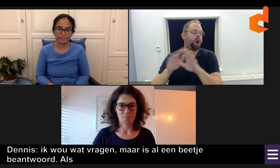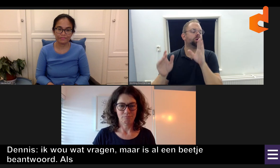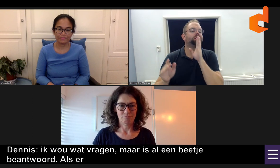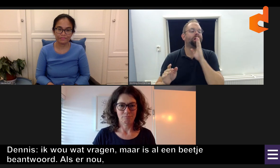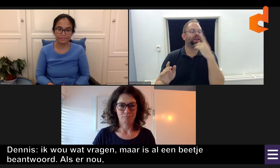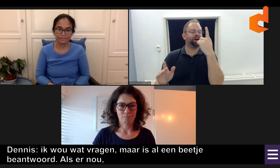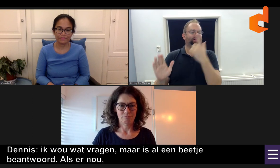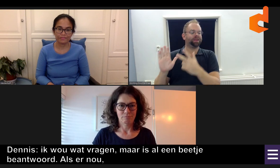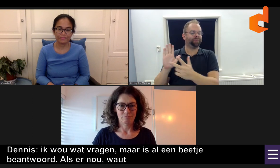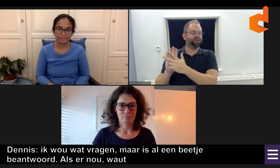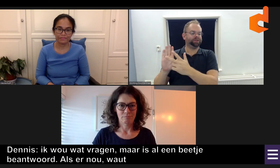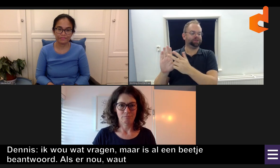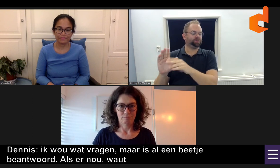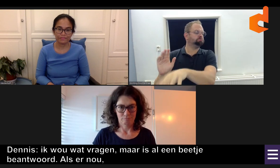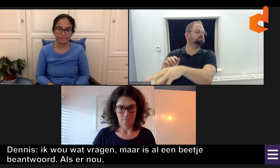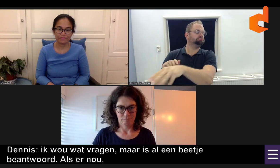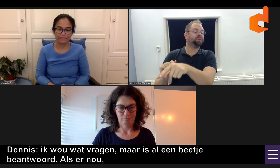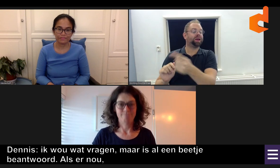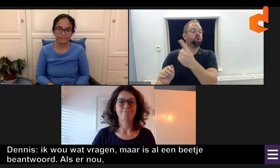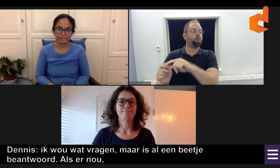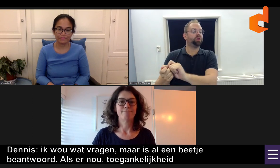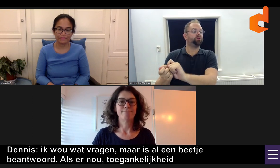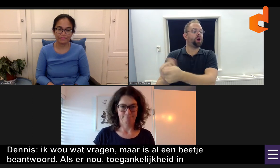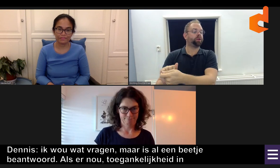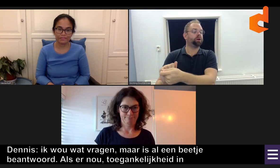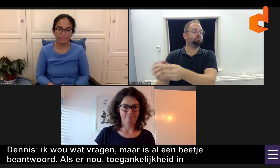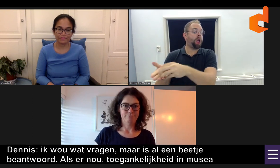toegankelijkheid in musea, in gebarentaal bijvoorbeeld, hè, als daar een wet voor is.